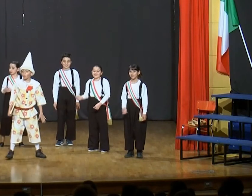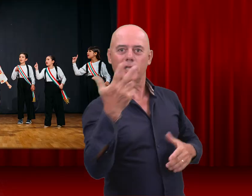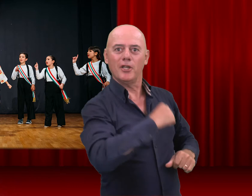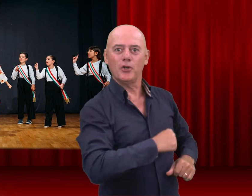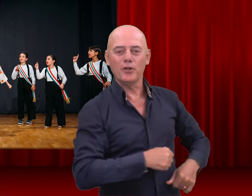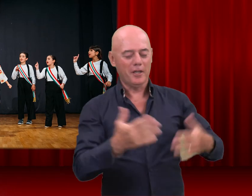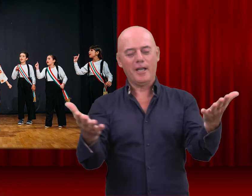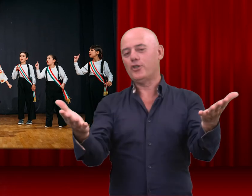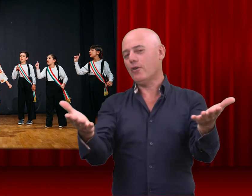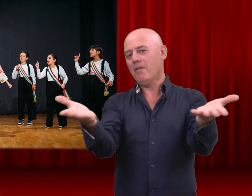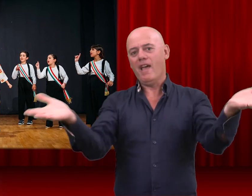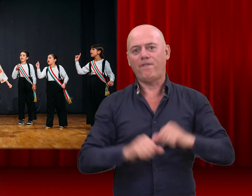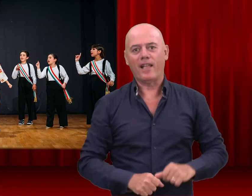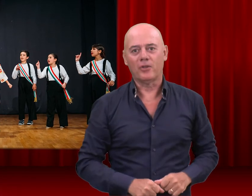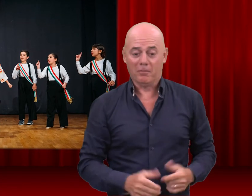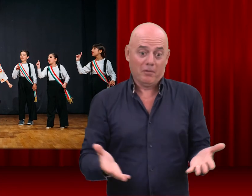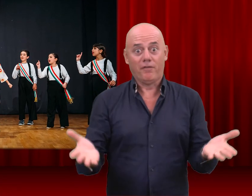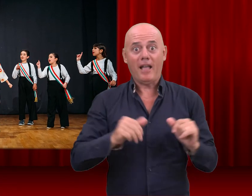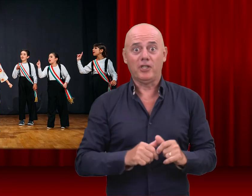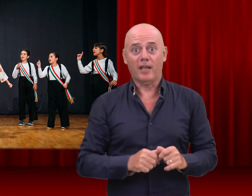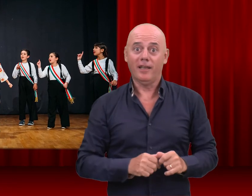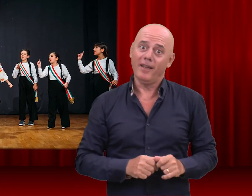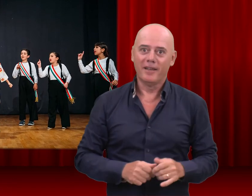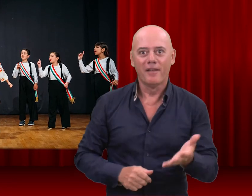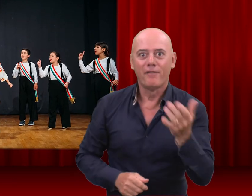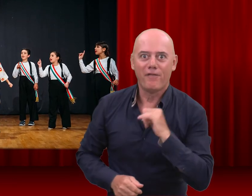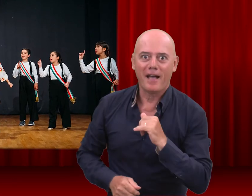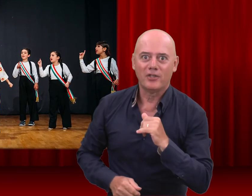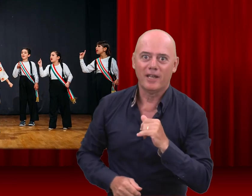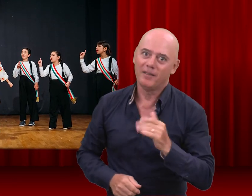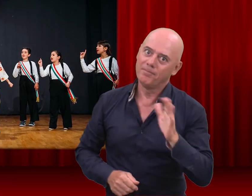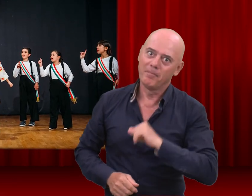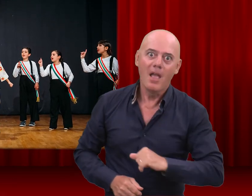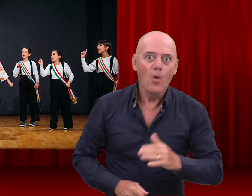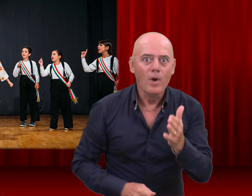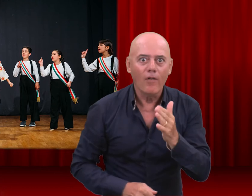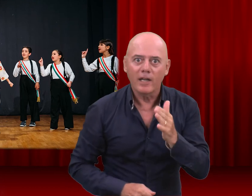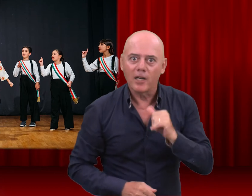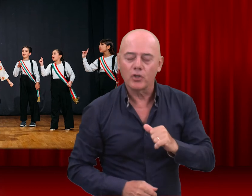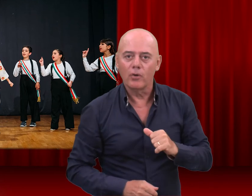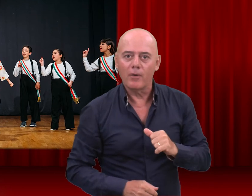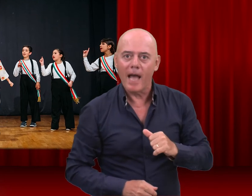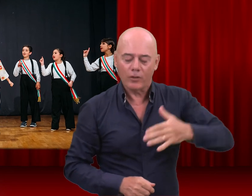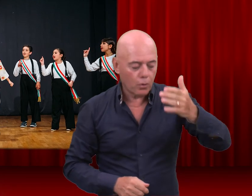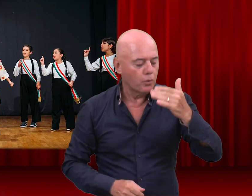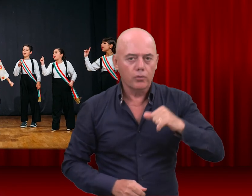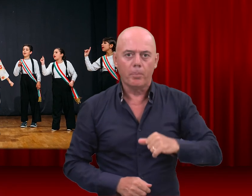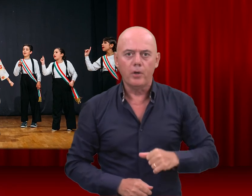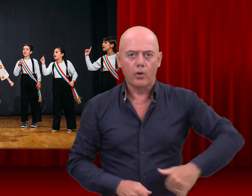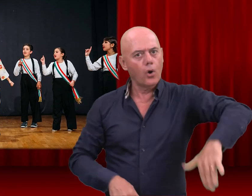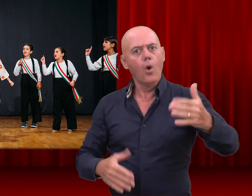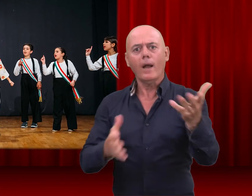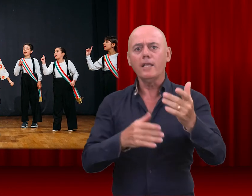Facile! 3 giorni e il gioco è fatto. Facile? Facile! Una volta che sono laureato,